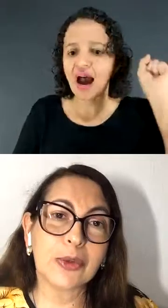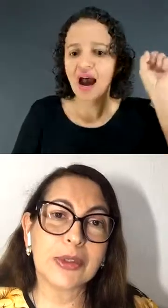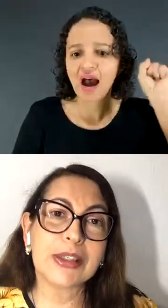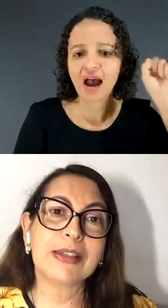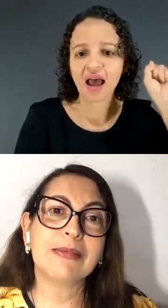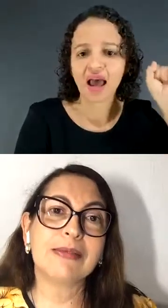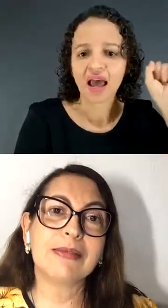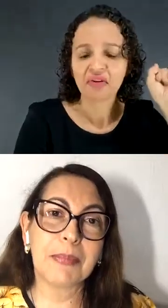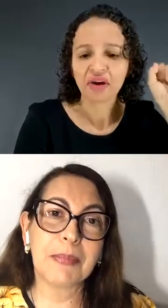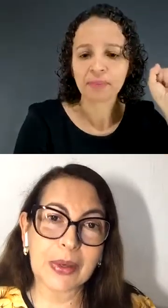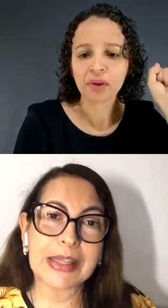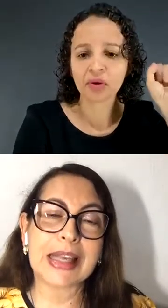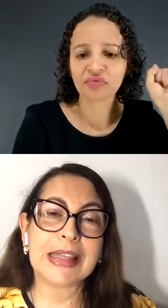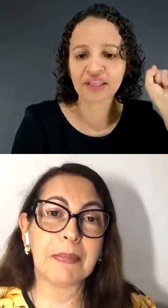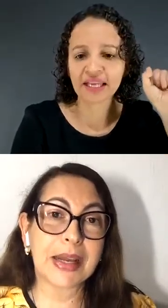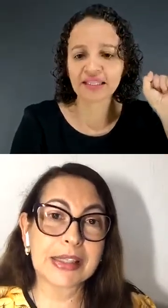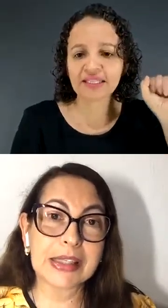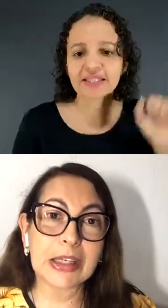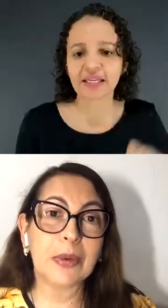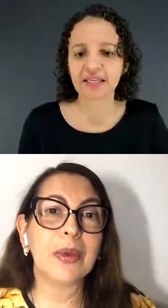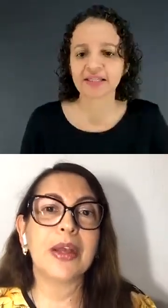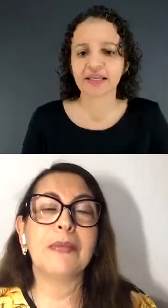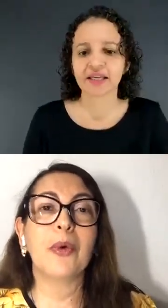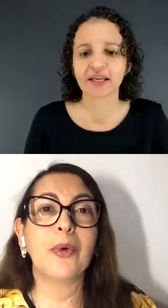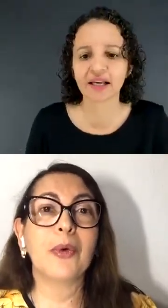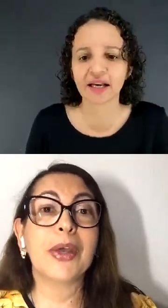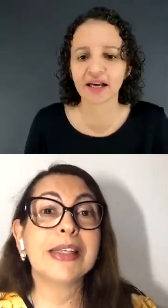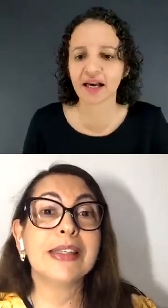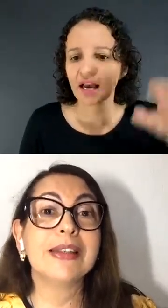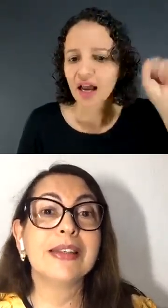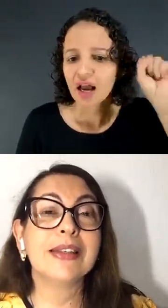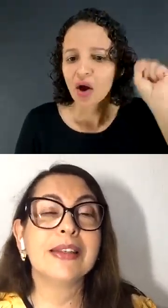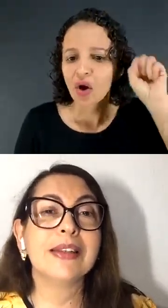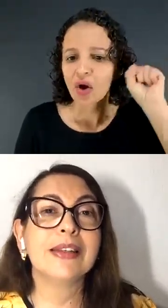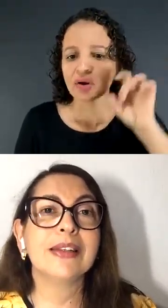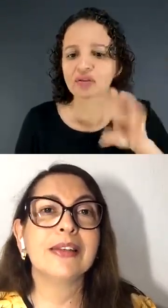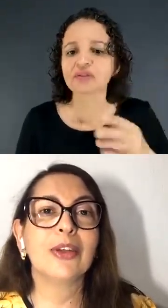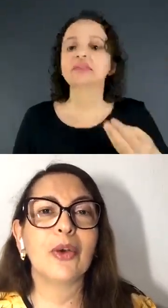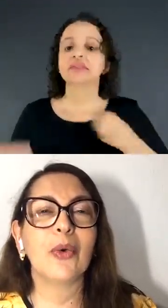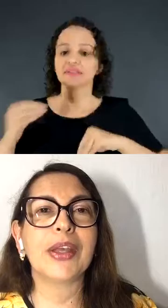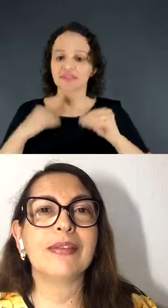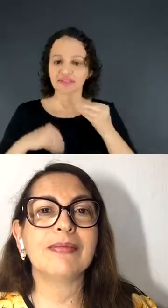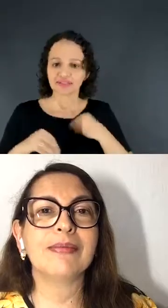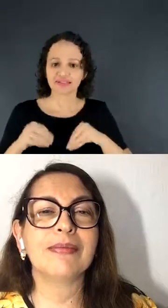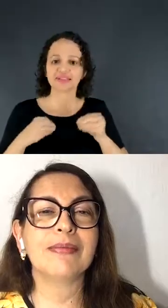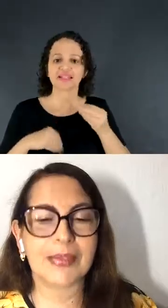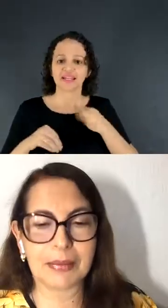Fá, Fabíola, né, a ouvi até a pessoa tristeza. que tem depressão,